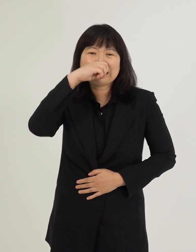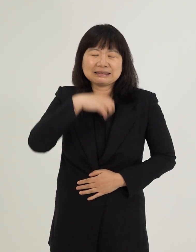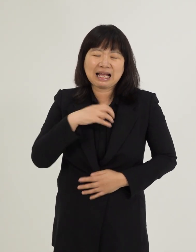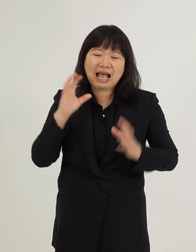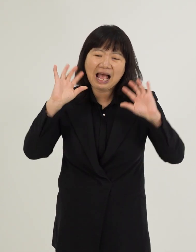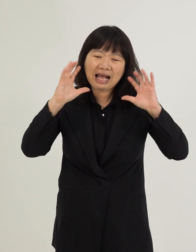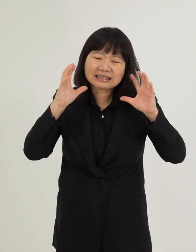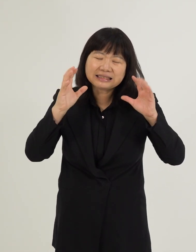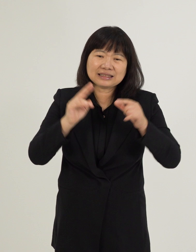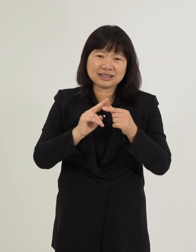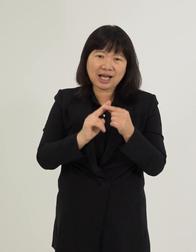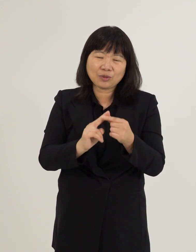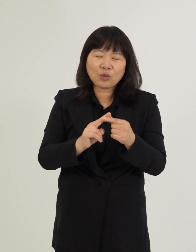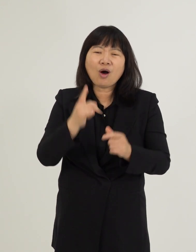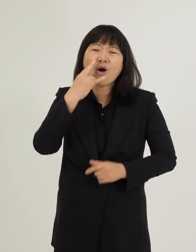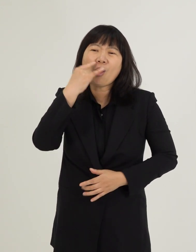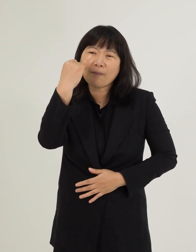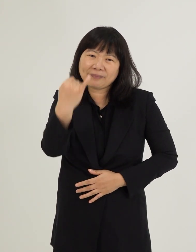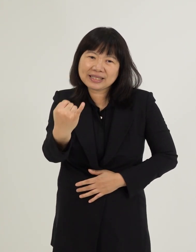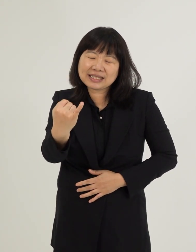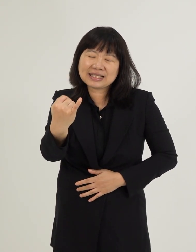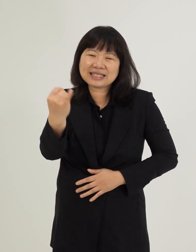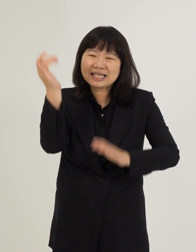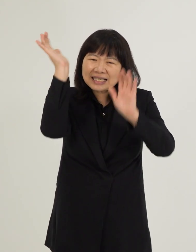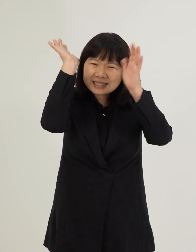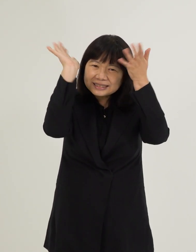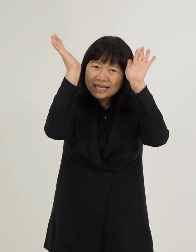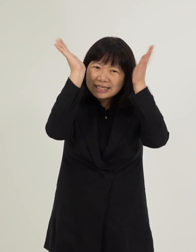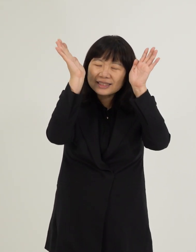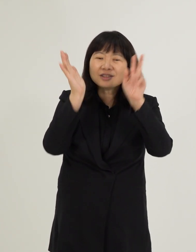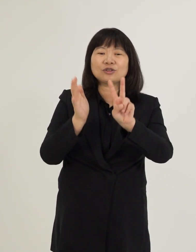나귀와 어미 나귀